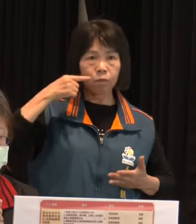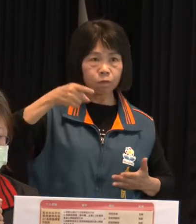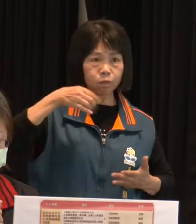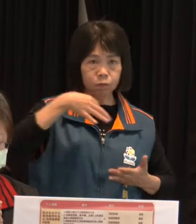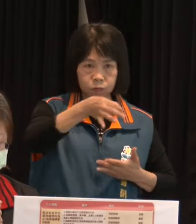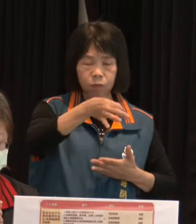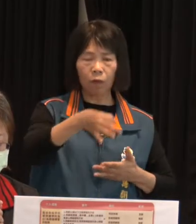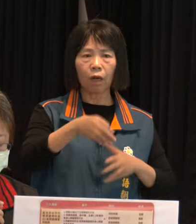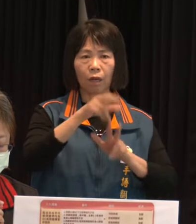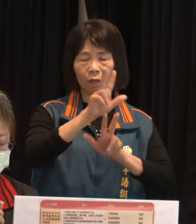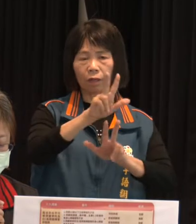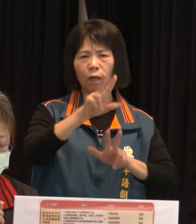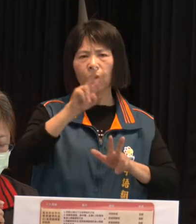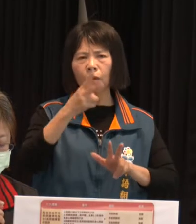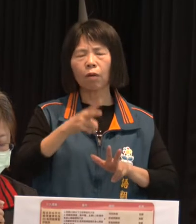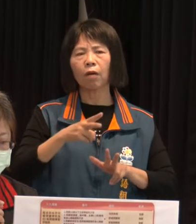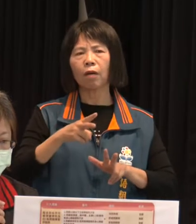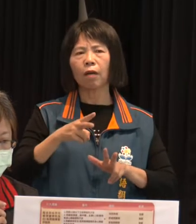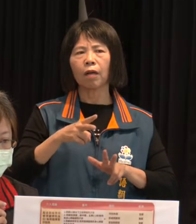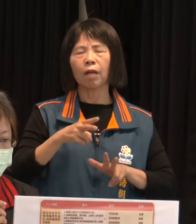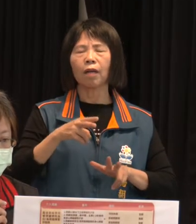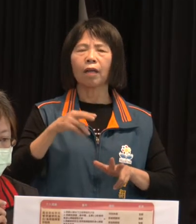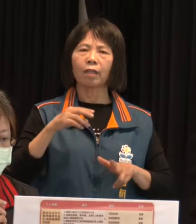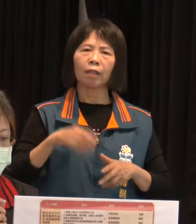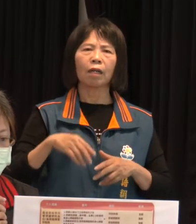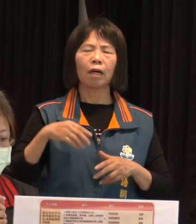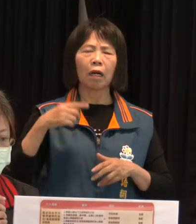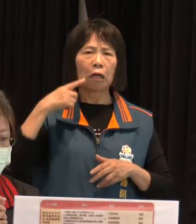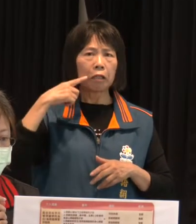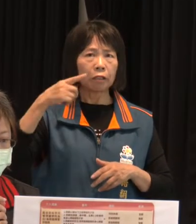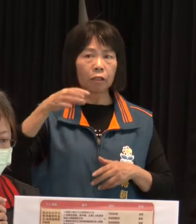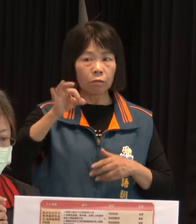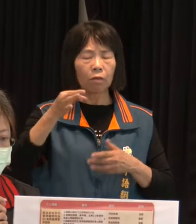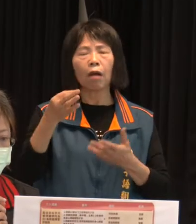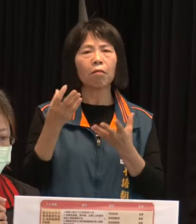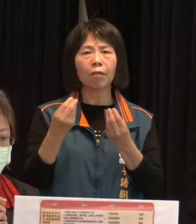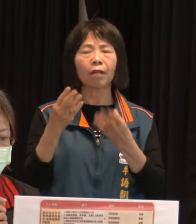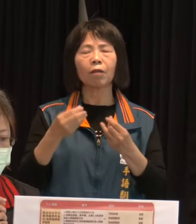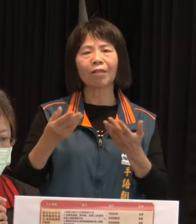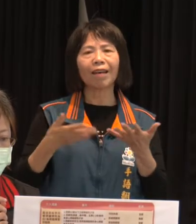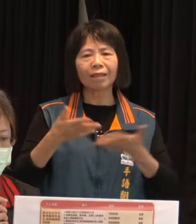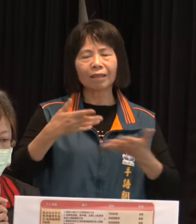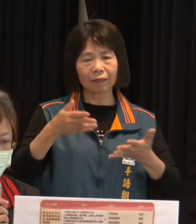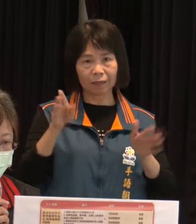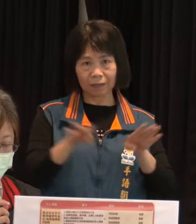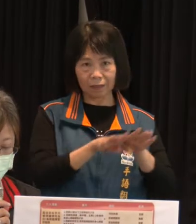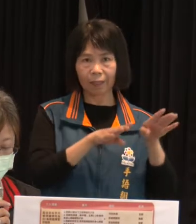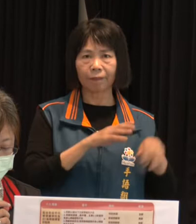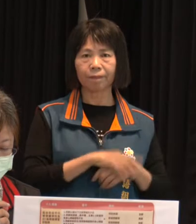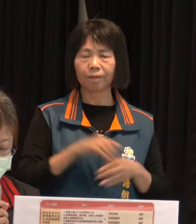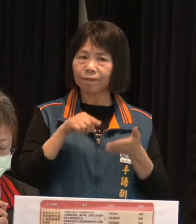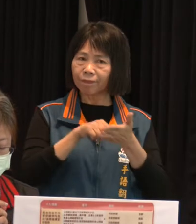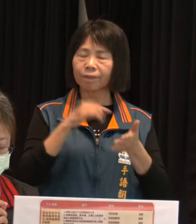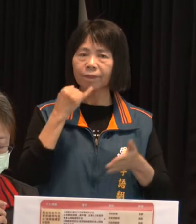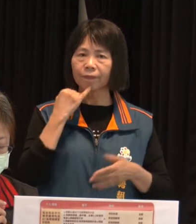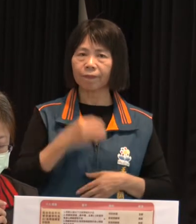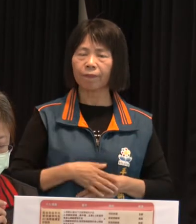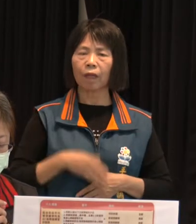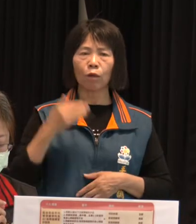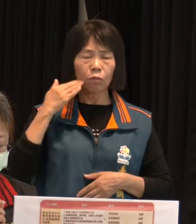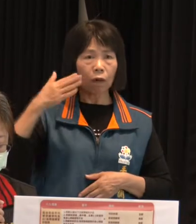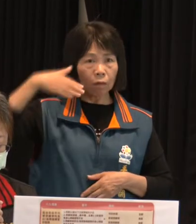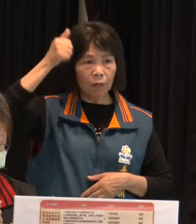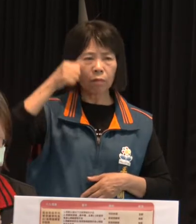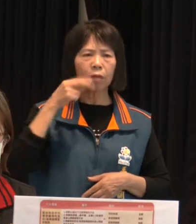也可以请无薪的事假。那如果针对雇主要求在劳工在家自行隔